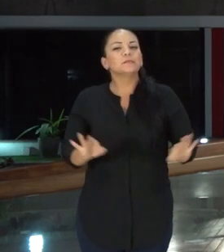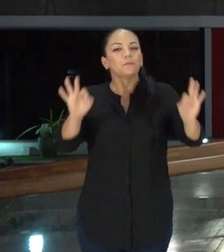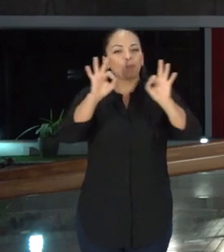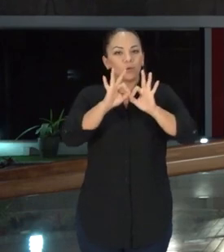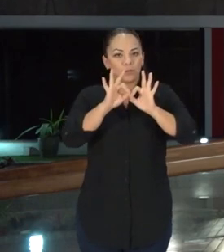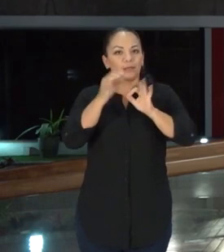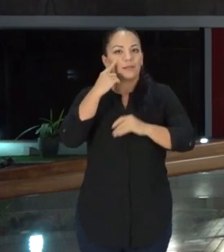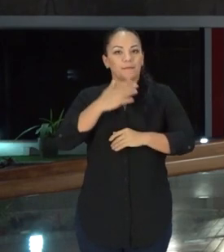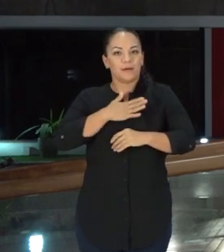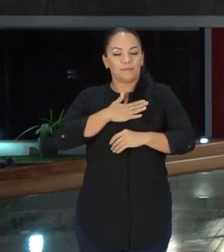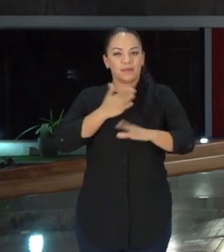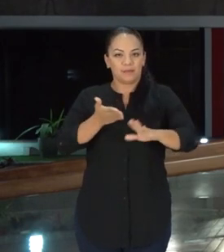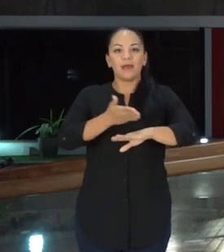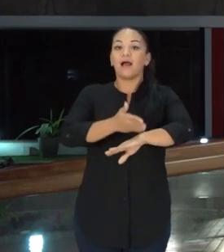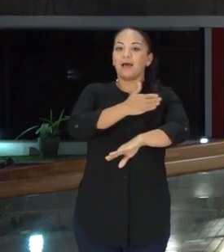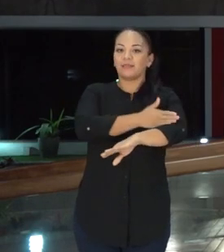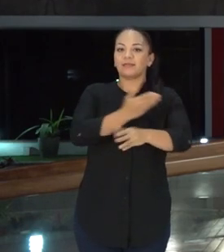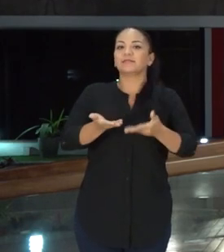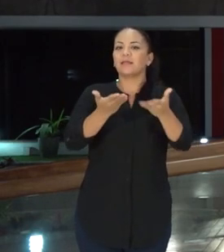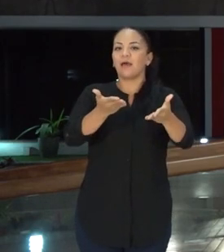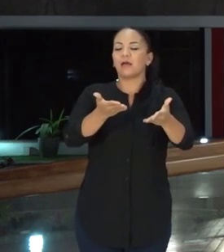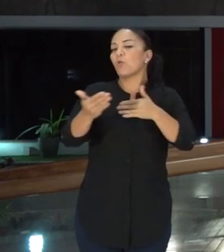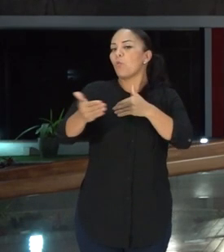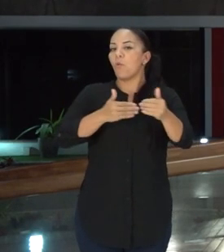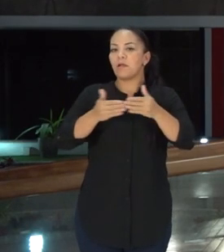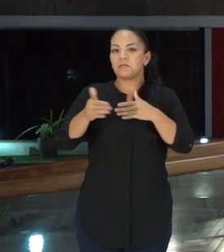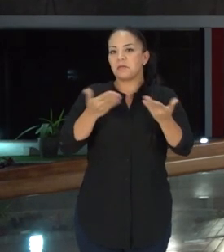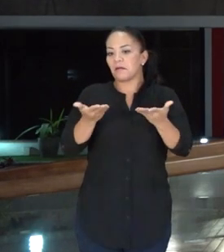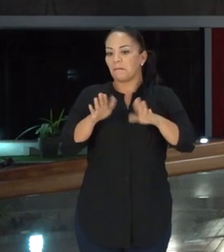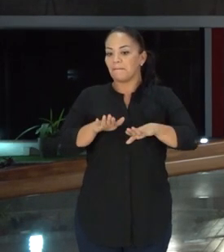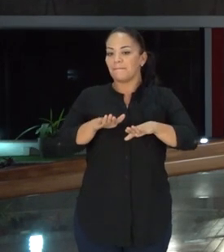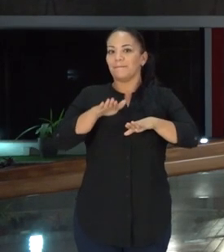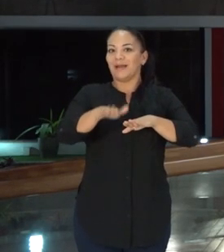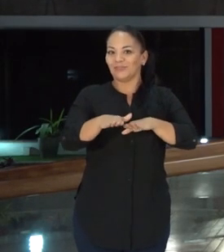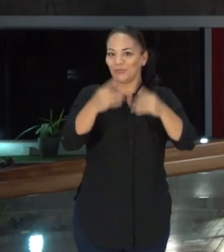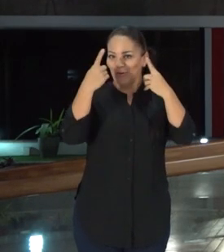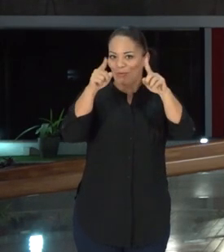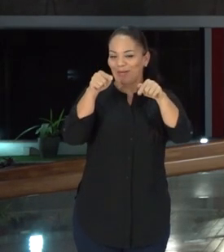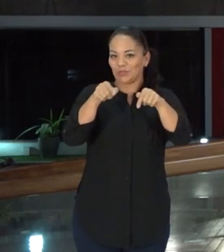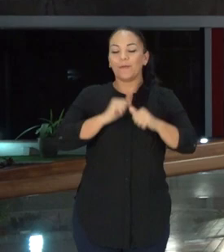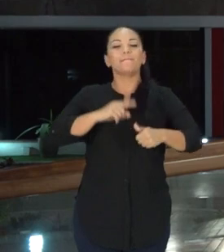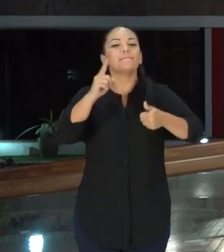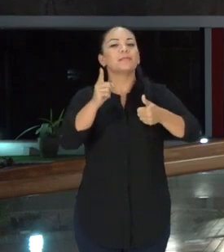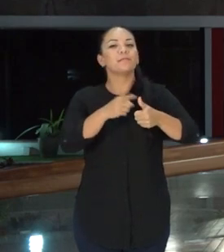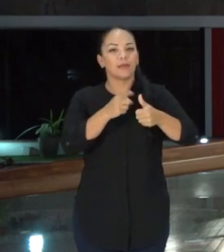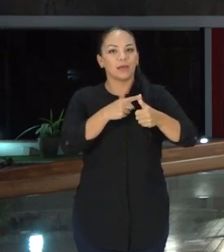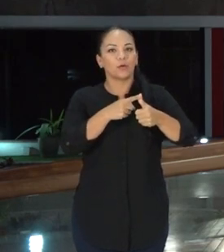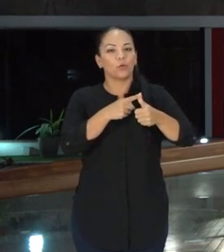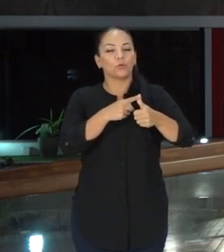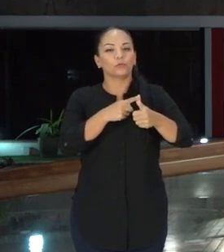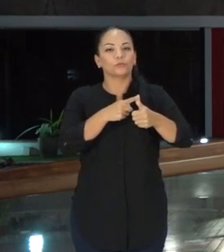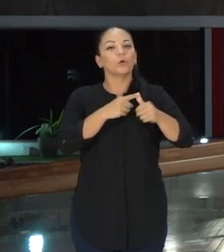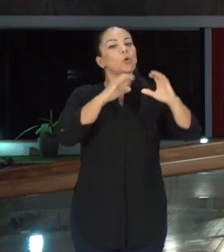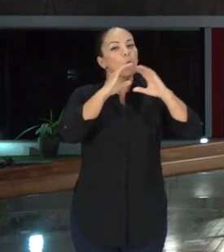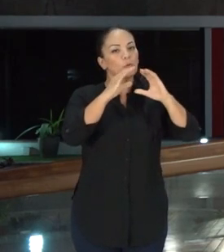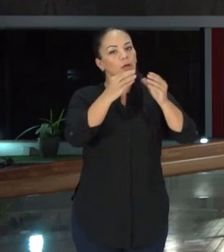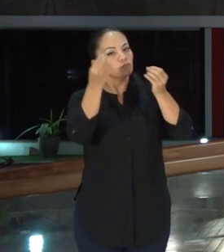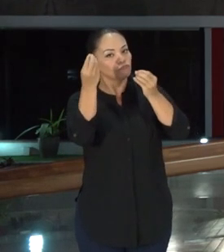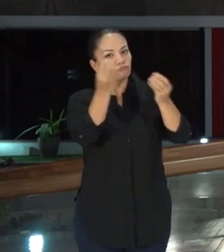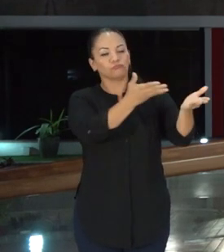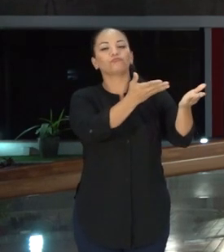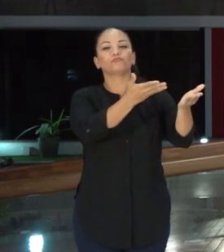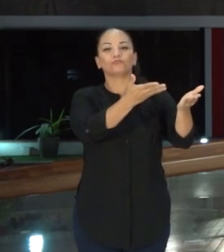importante para mí antes de dar cualquier paso en esta dirección era tener la cortesía como mínimo de comunicarle el